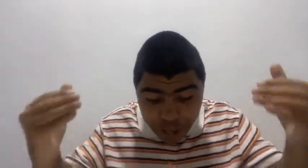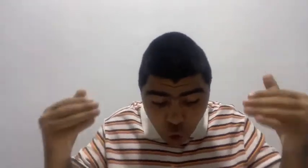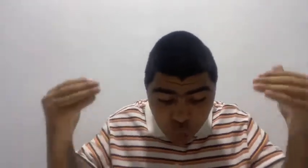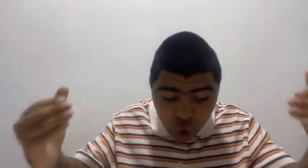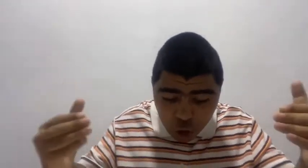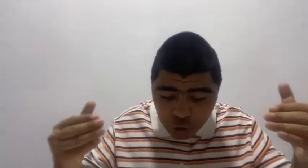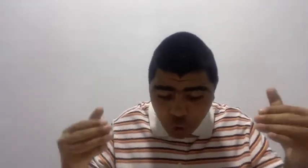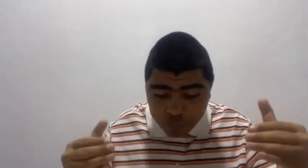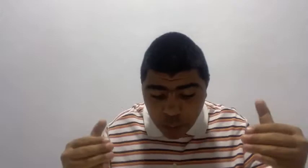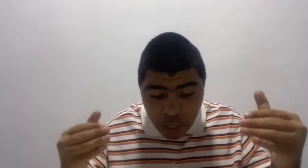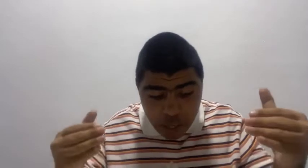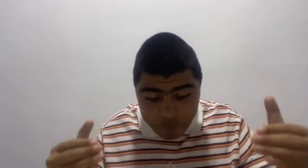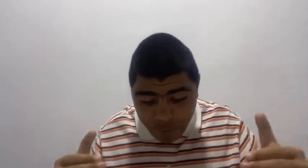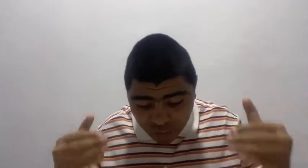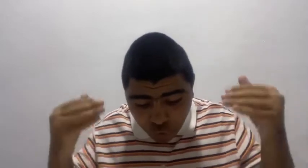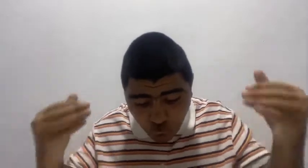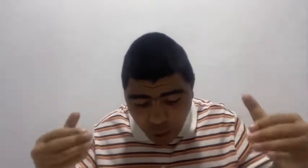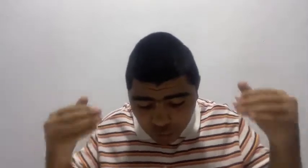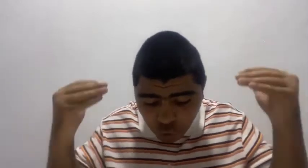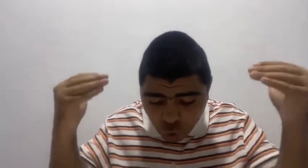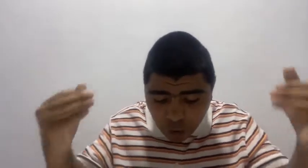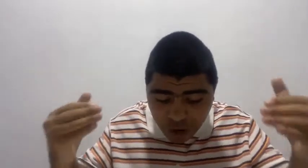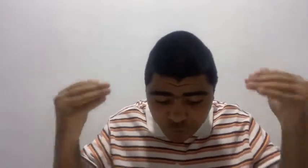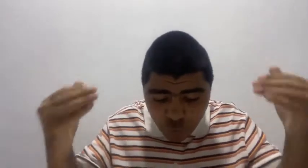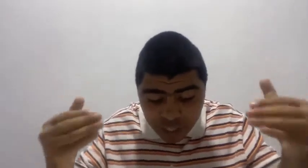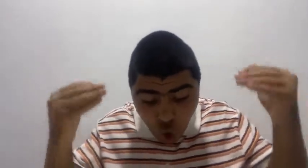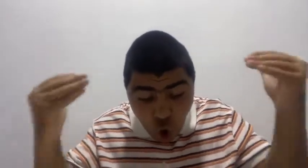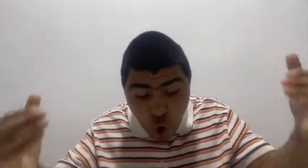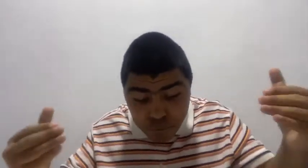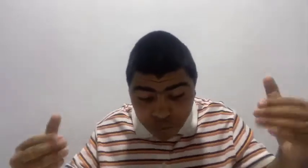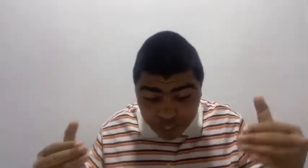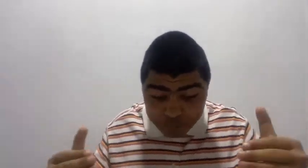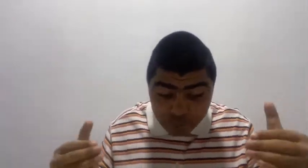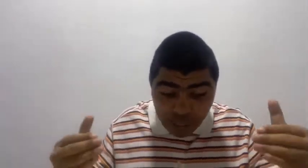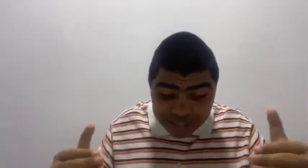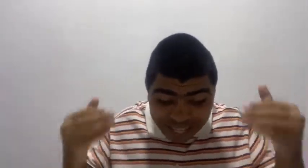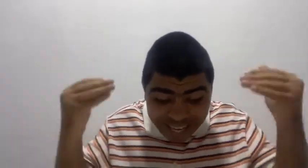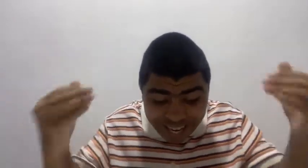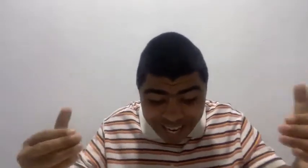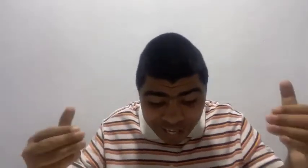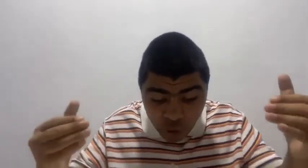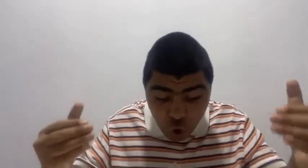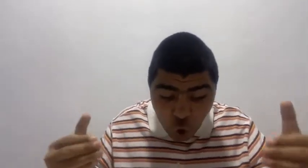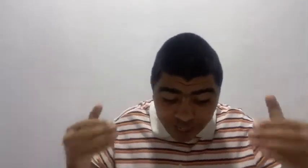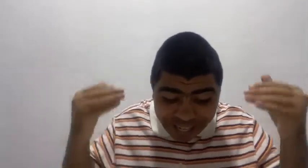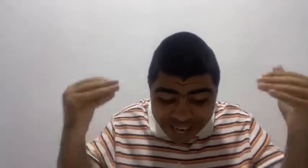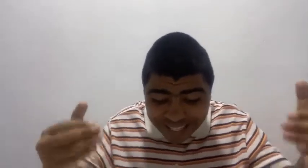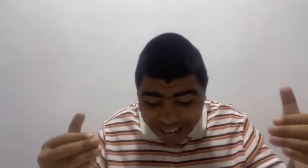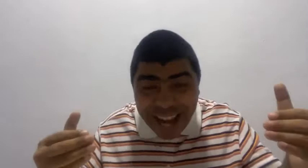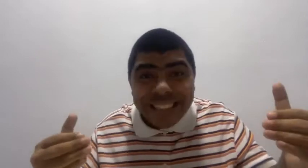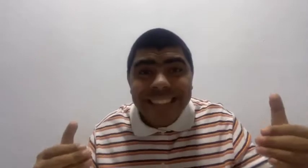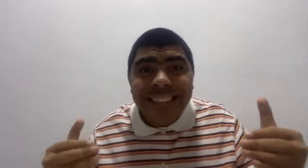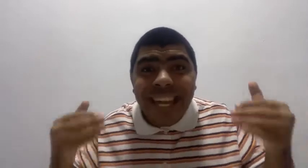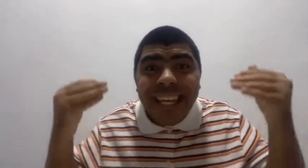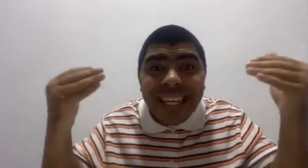como niño. Mas cuando ya fui hombre, dejé lo que era de